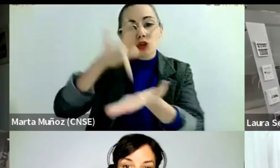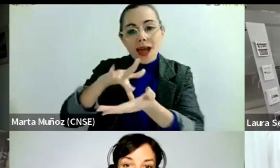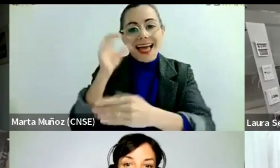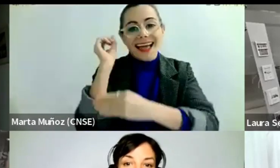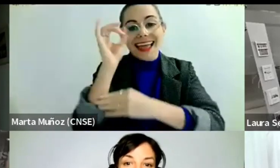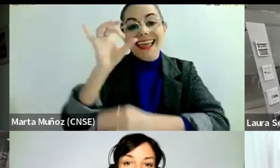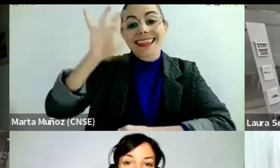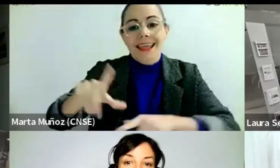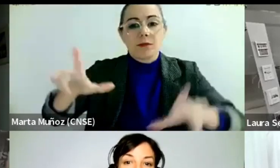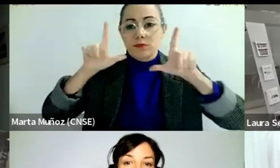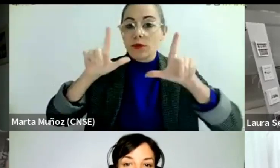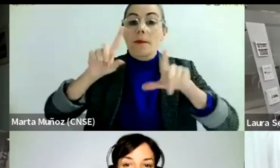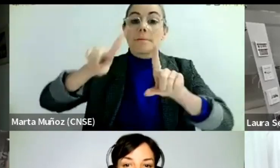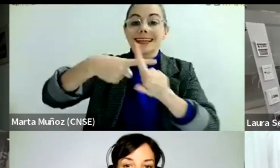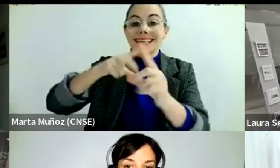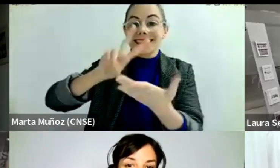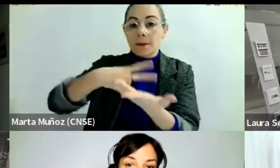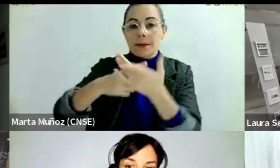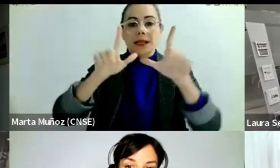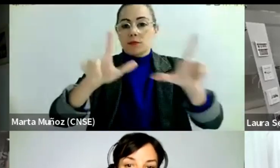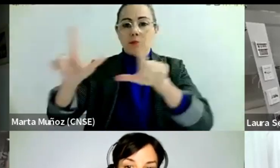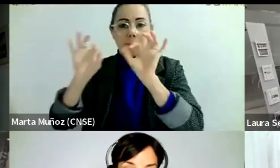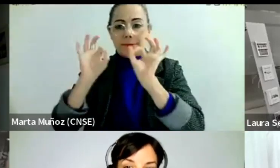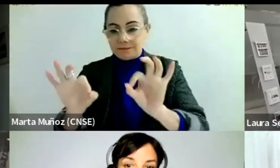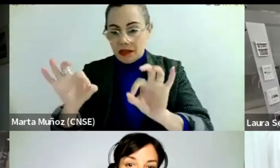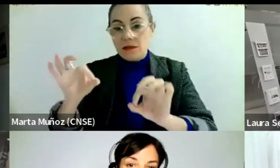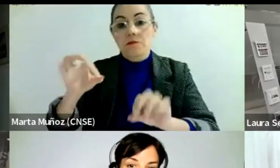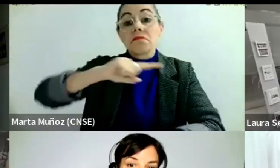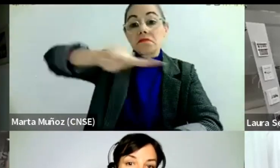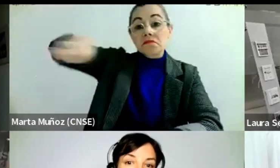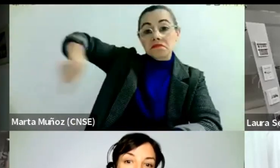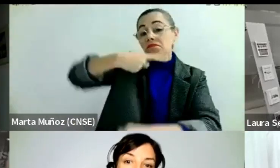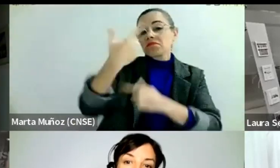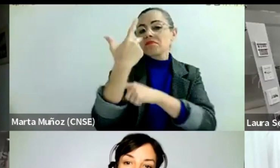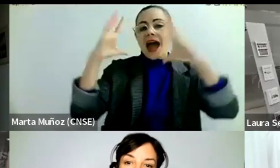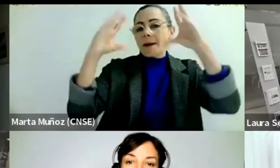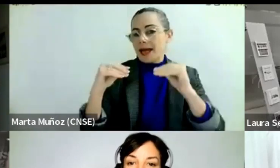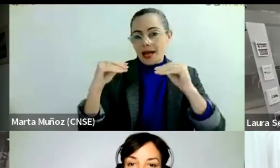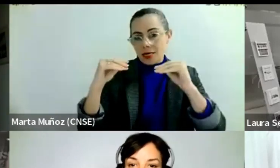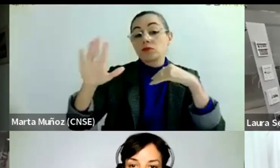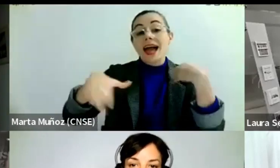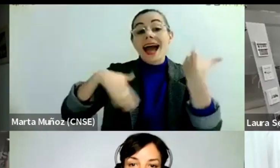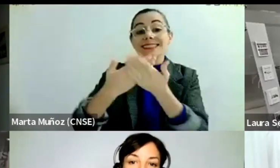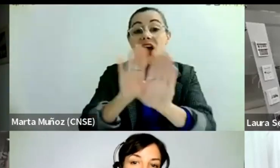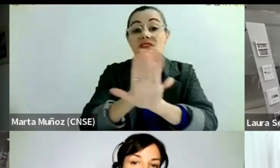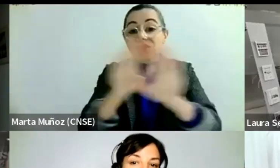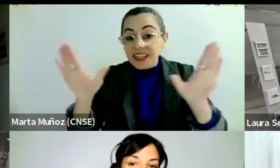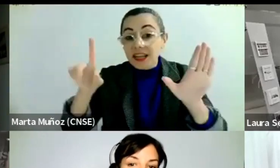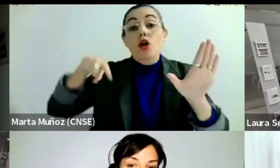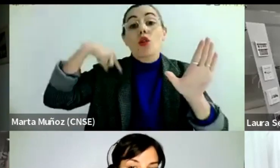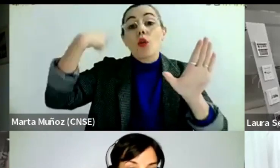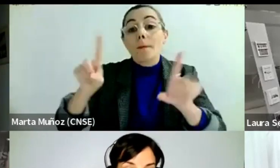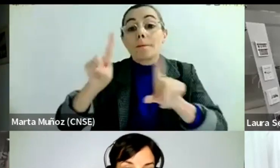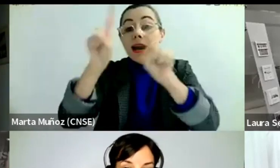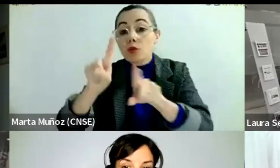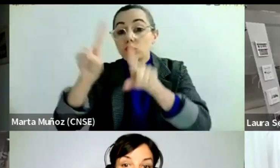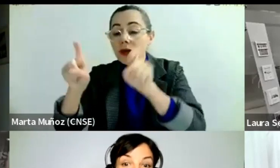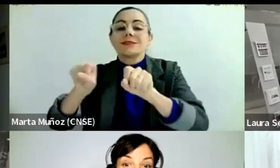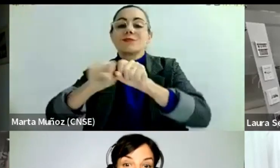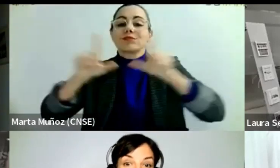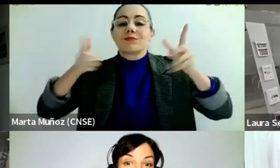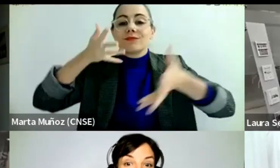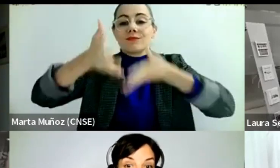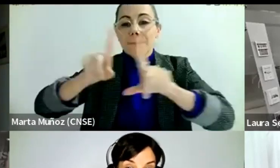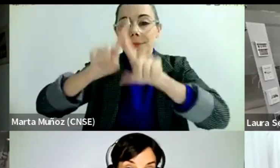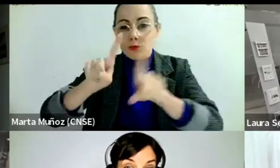veis necesario. Lo importante es que veáis a la persona que está utilizando el turno de palabra y a la intérprete. El resto vamos a apagarnos las cámaras, y